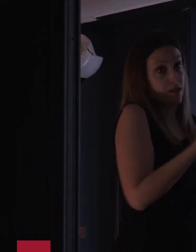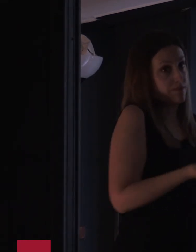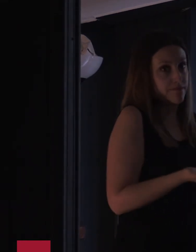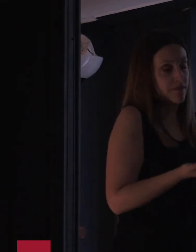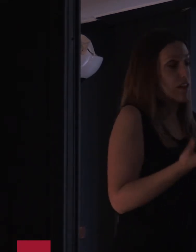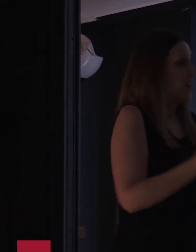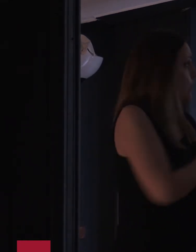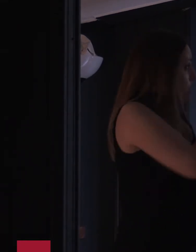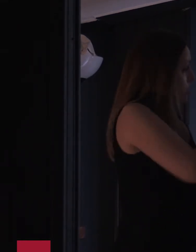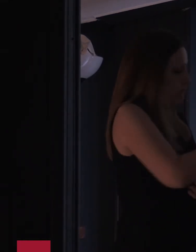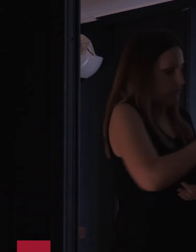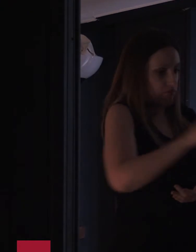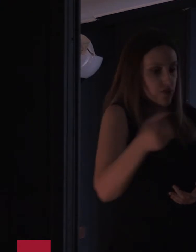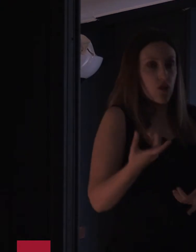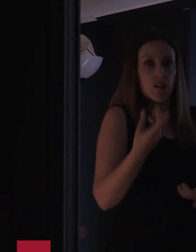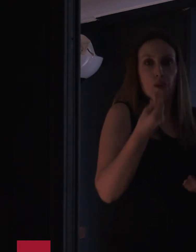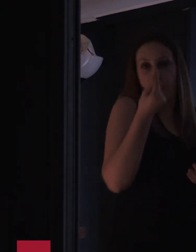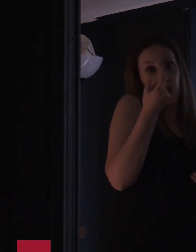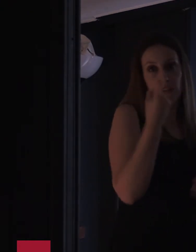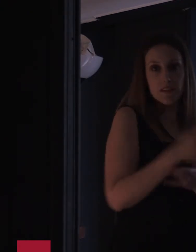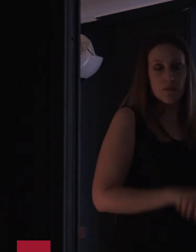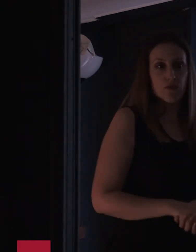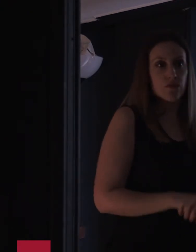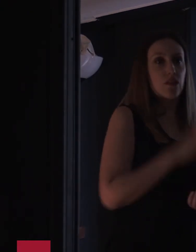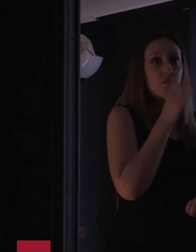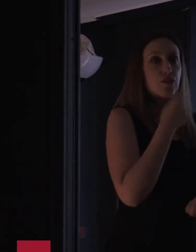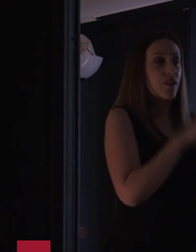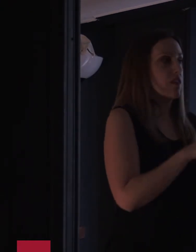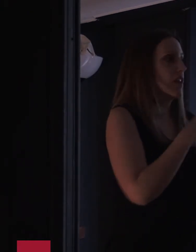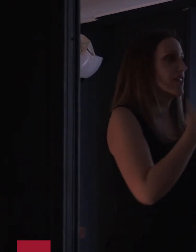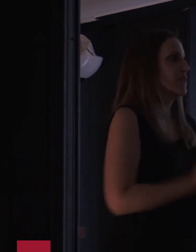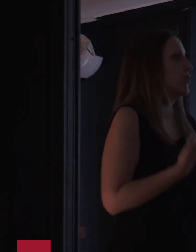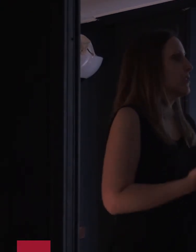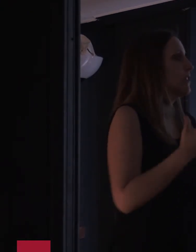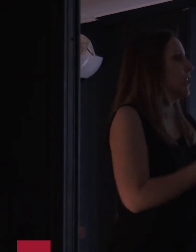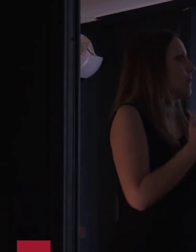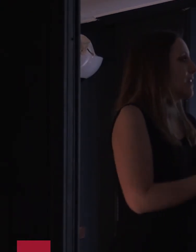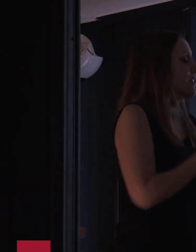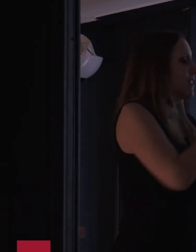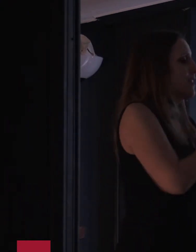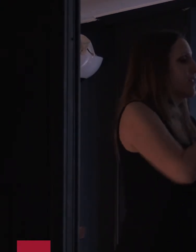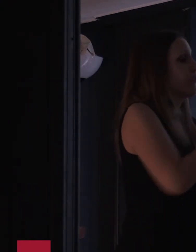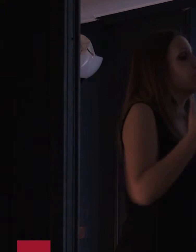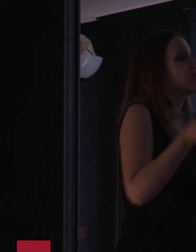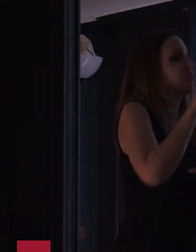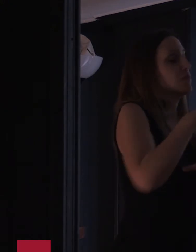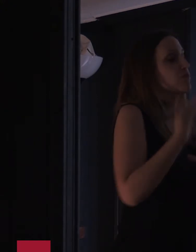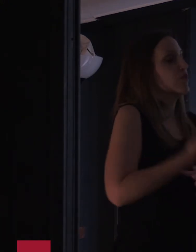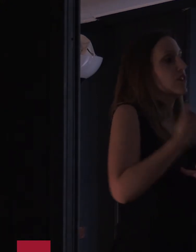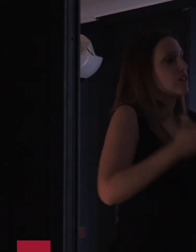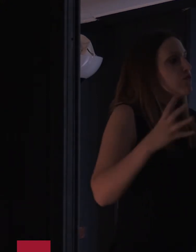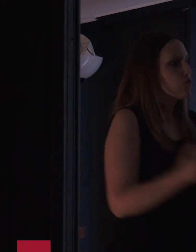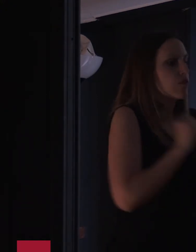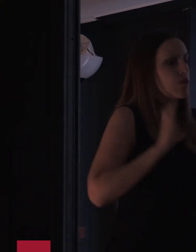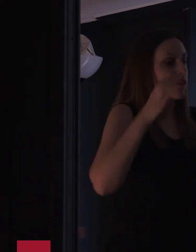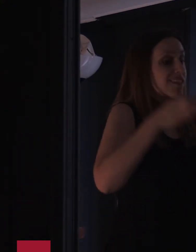a toda esta gente, pues cuesta, ¿no? Por eso os decía que es importante toda la parte científica, pero también es muy importante todo el